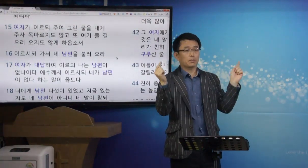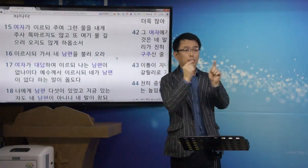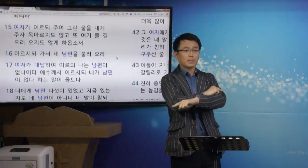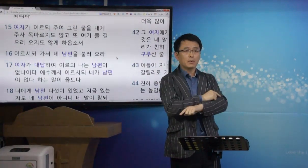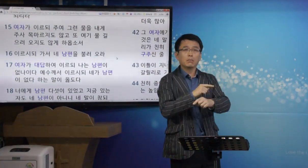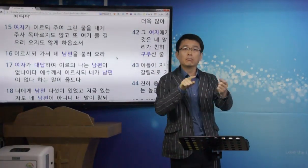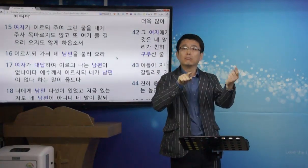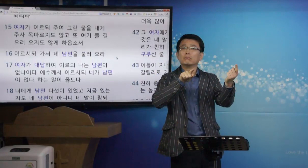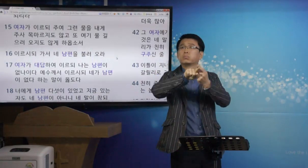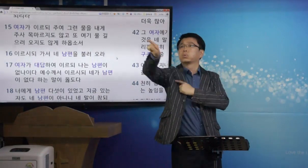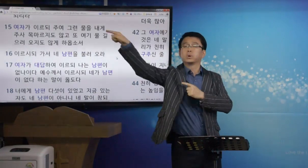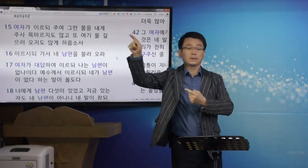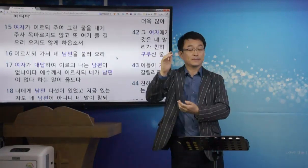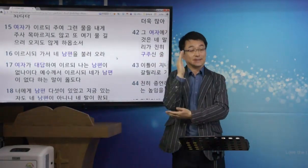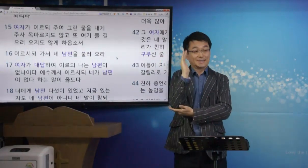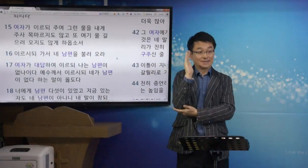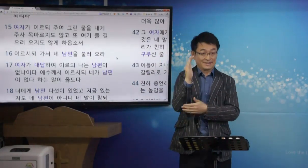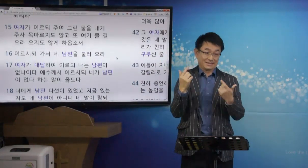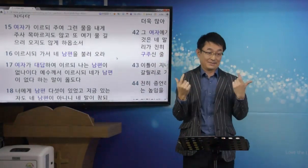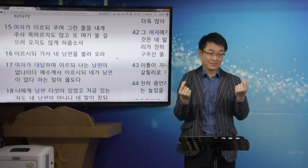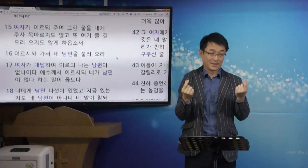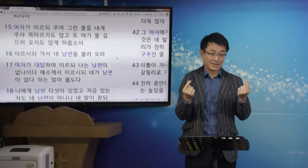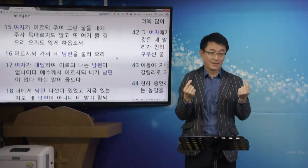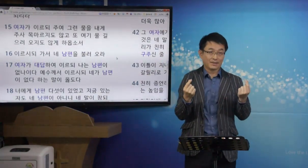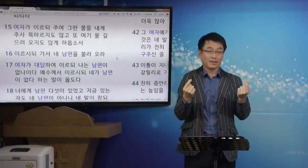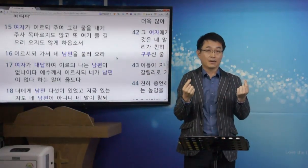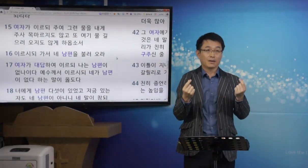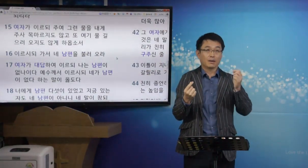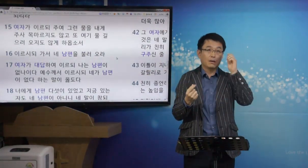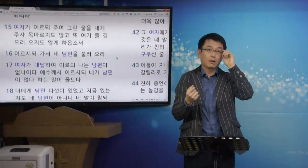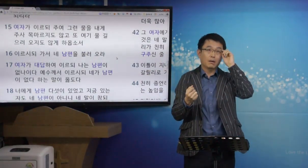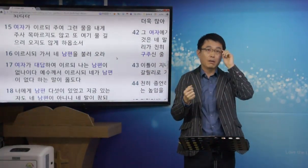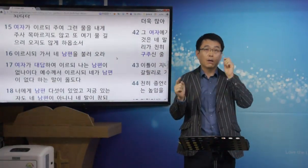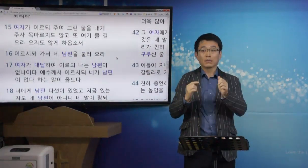그 질문에 벗어나는 답을 하게 됩니다.